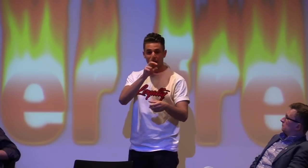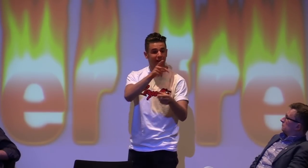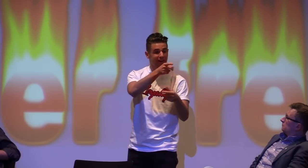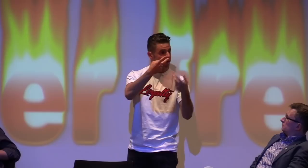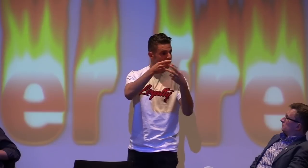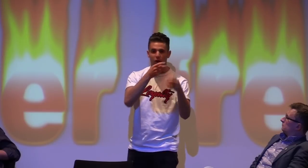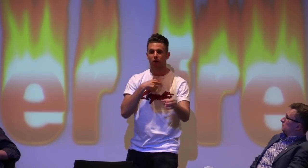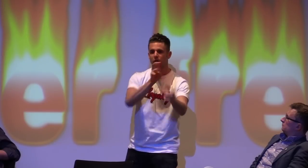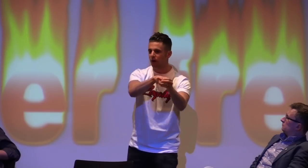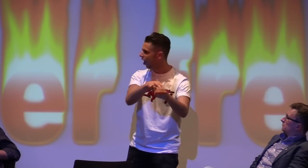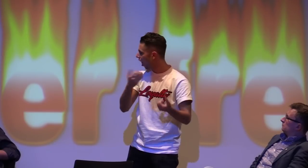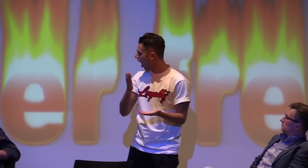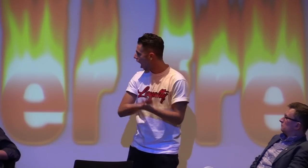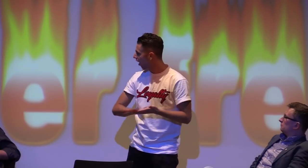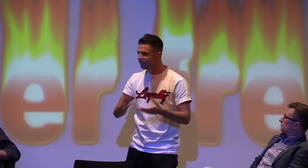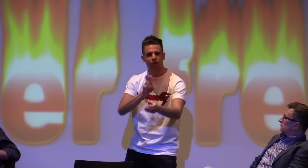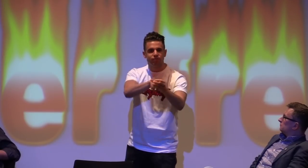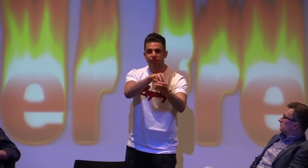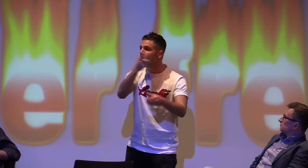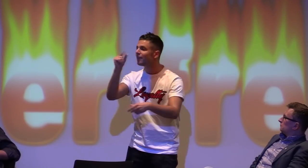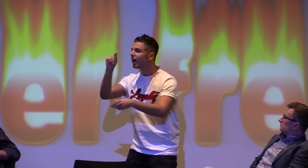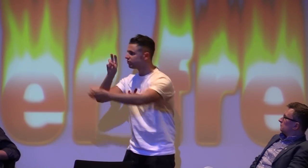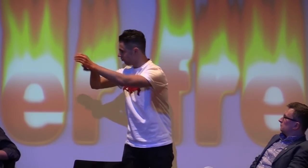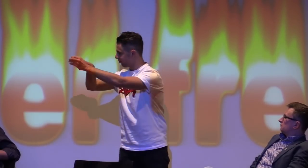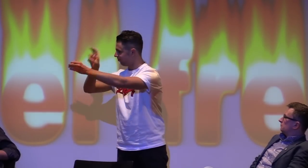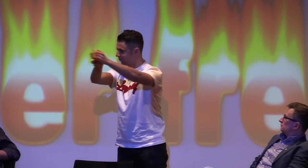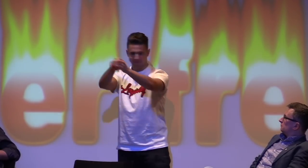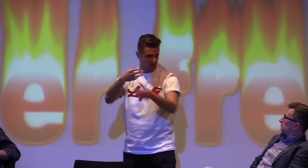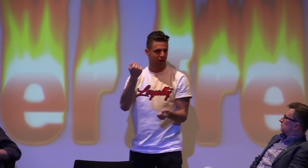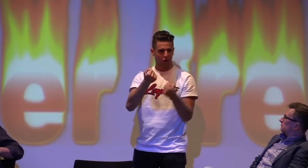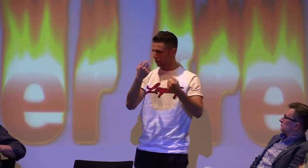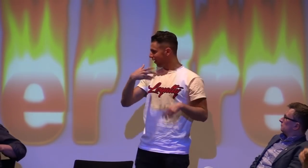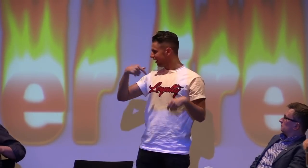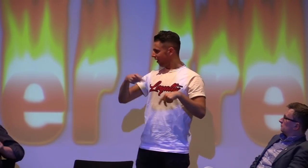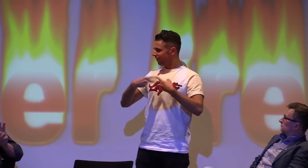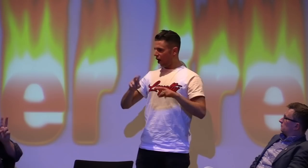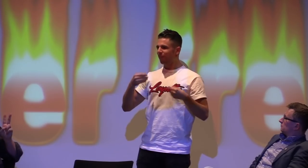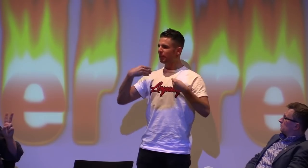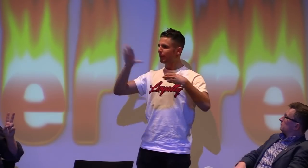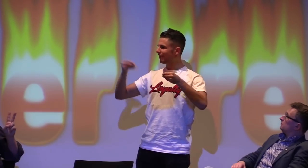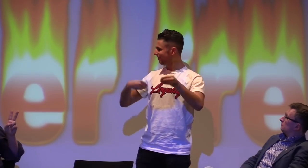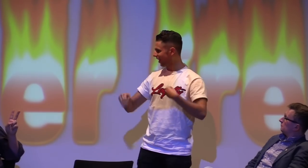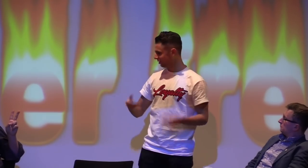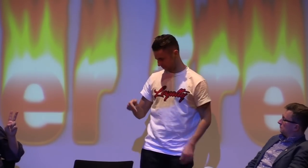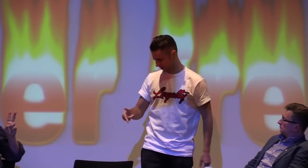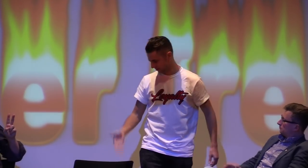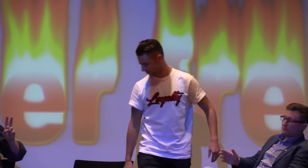für etwas und da bekommt er sofort etwas dafür. Und das ist im Verein eben nicht so. Ne? Und ich glaube, dass eben